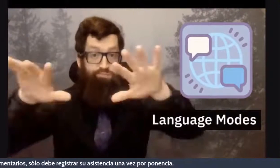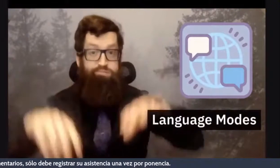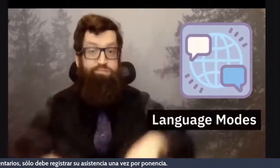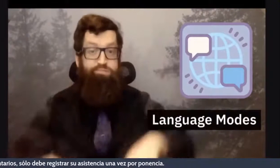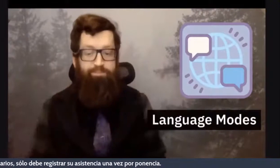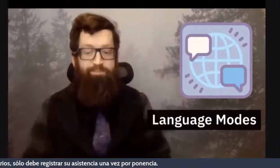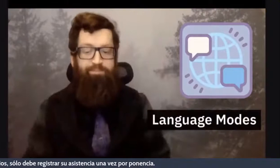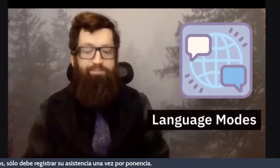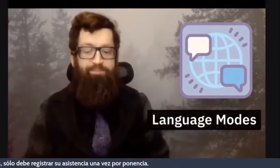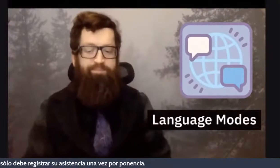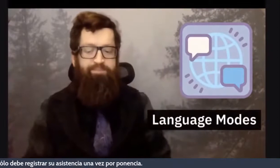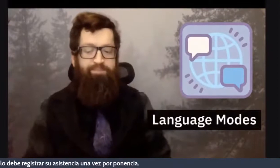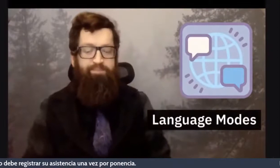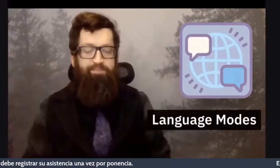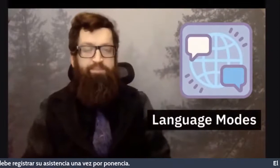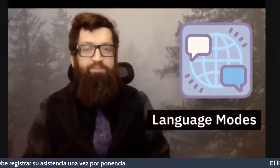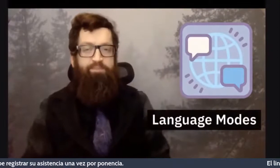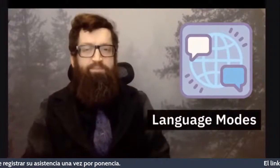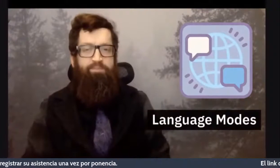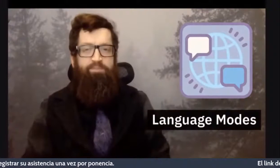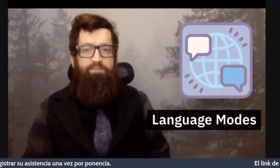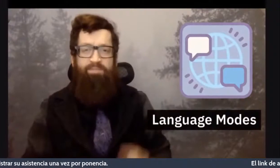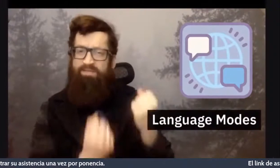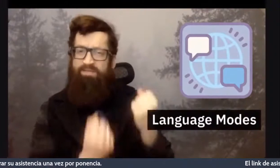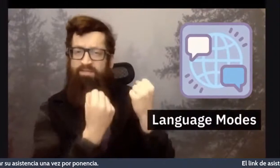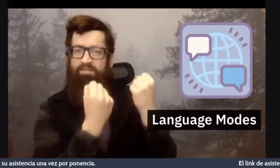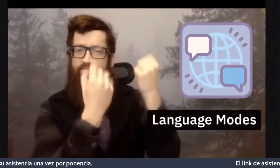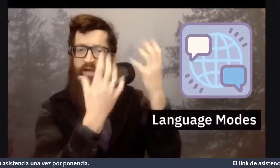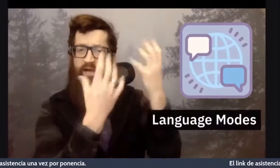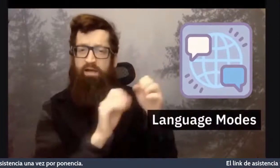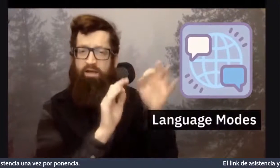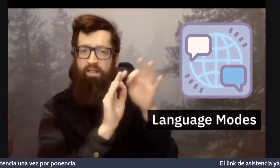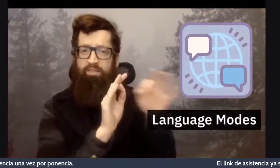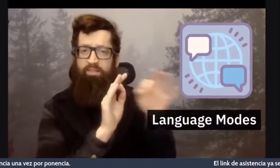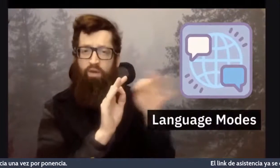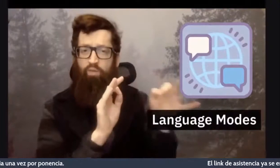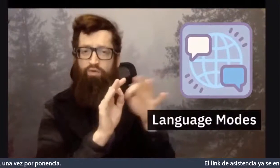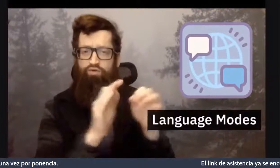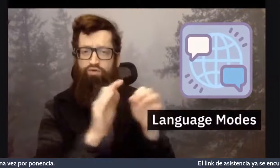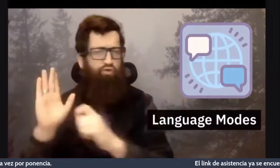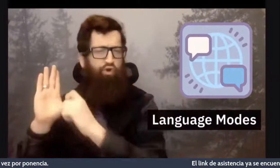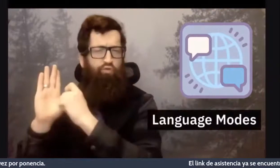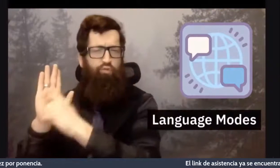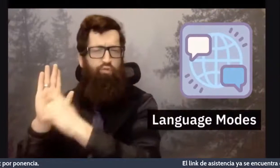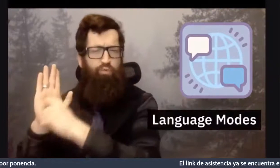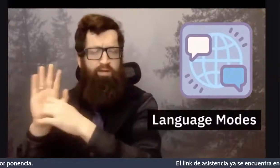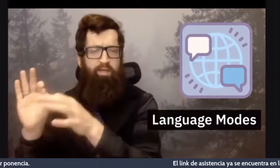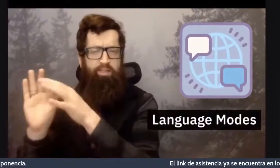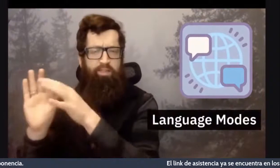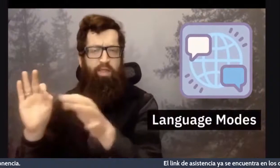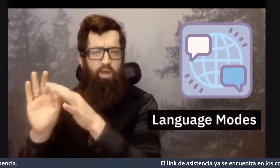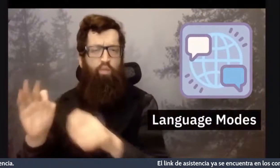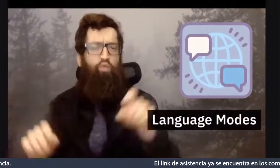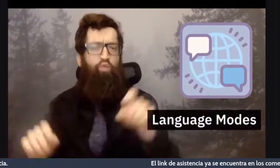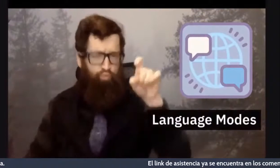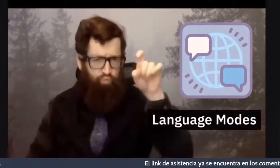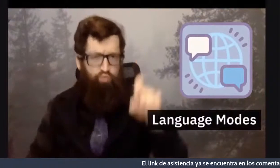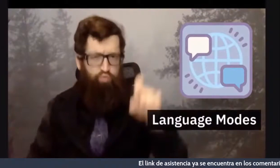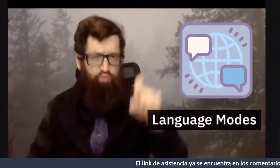La lengua de señas y el lenguaje escrito deben representarse de manera equivalente, con varios aspectos de igualdad